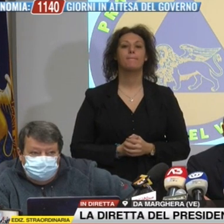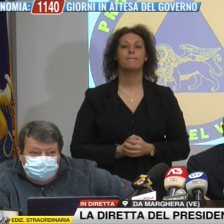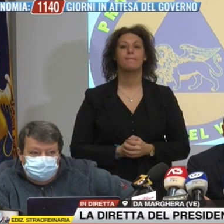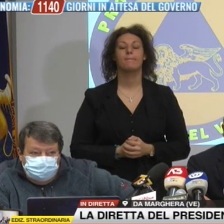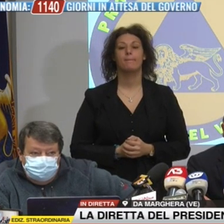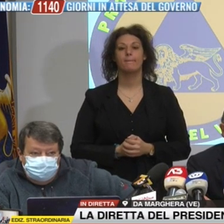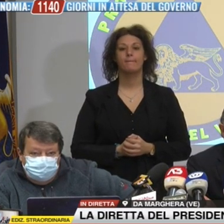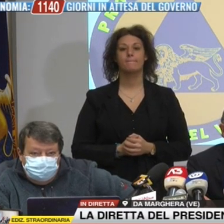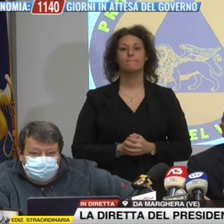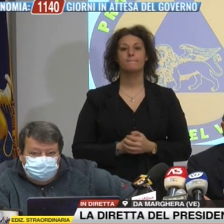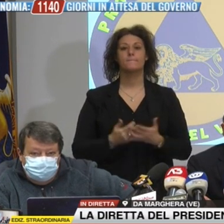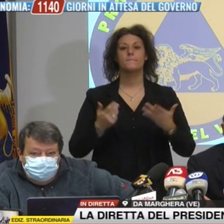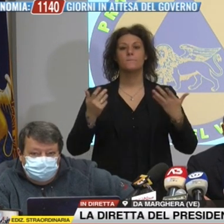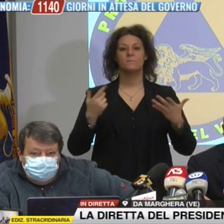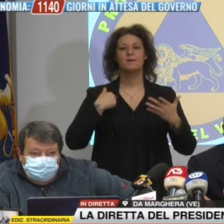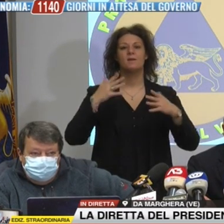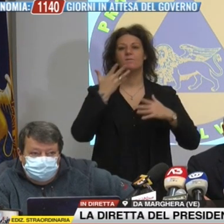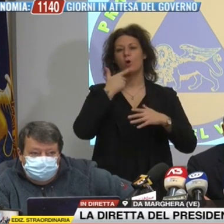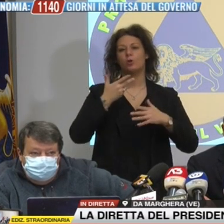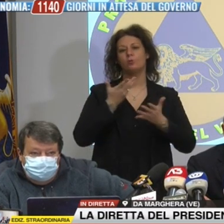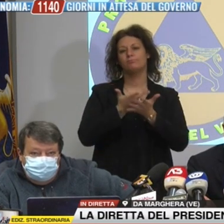all'inizio della maratona natalizia.